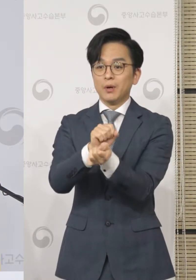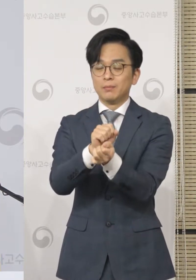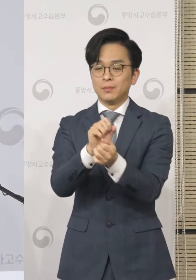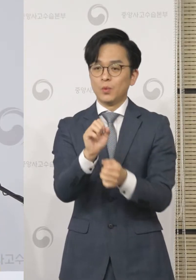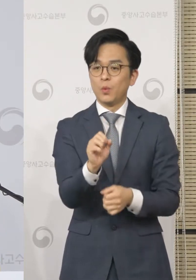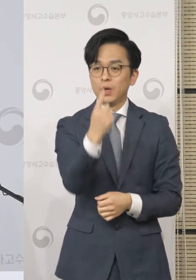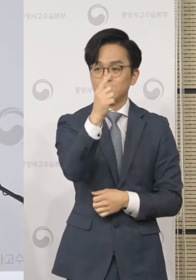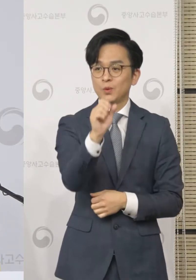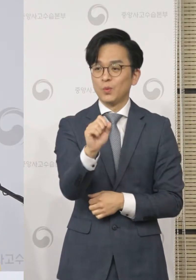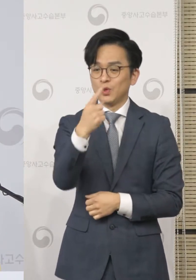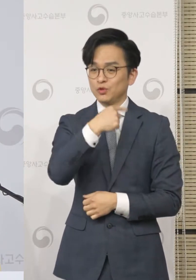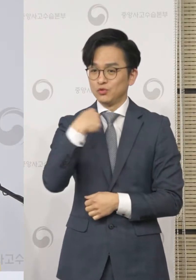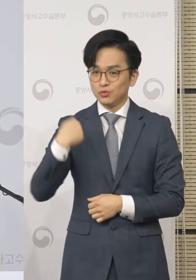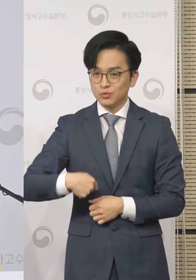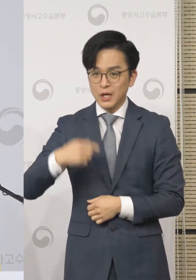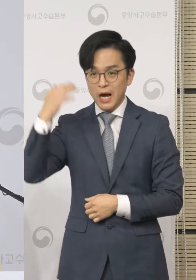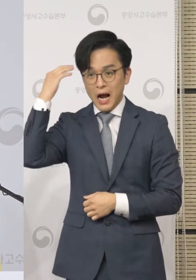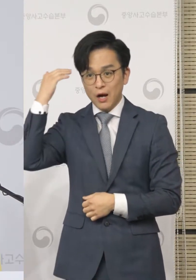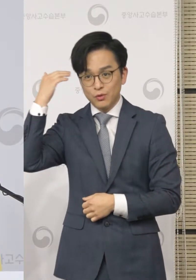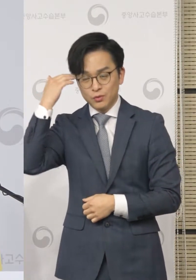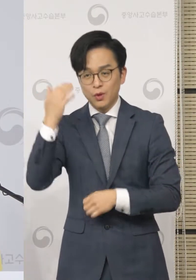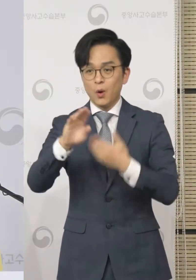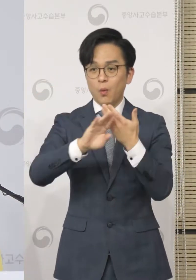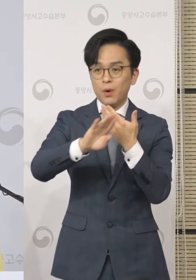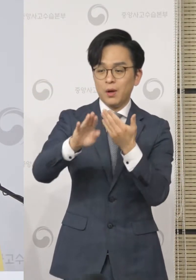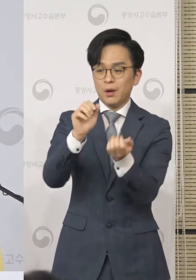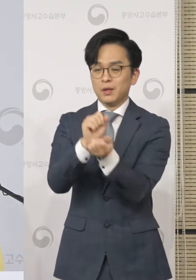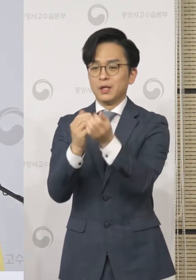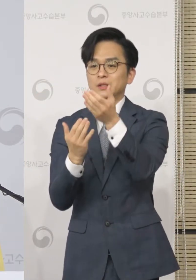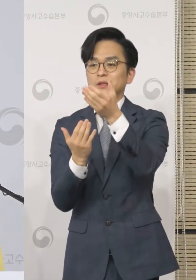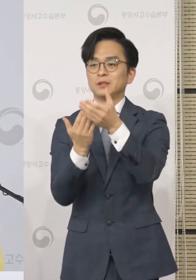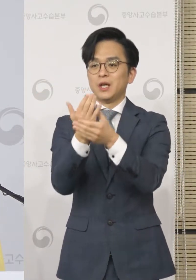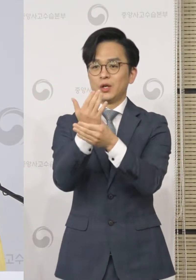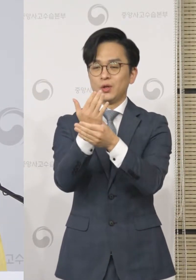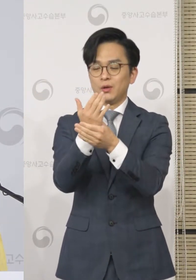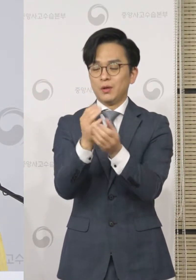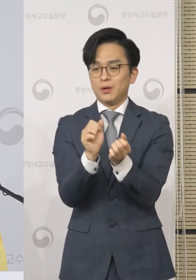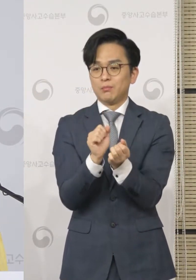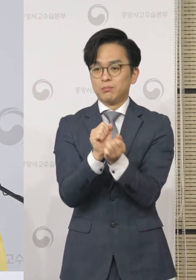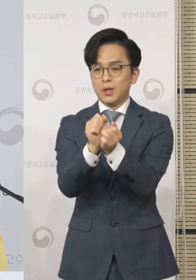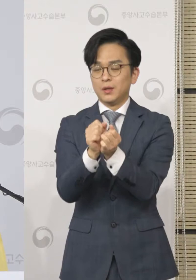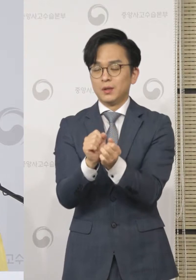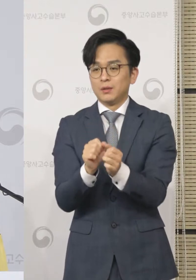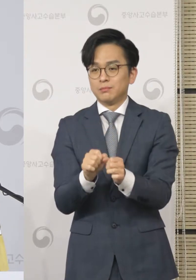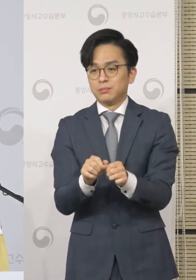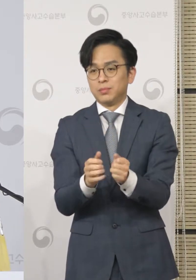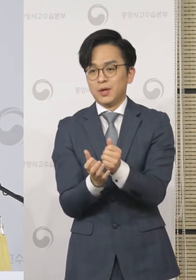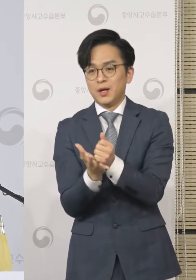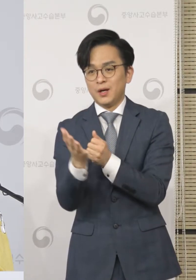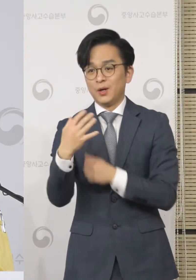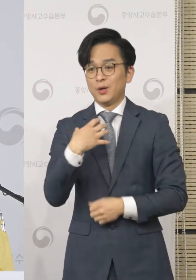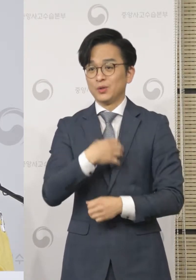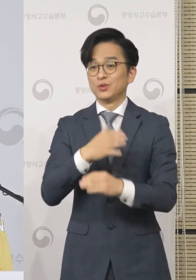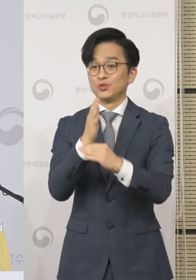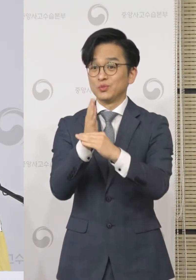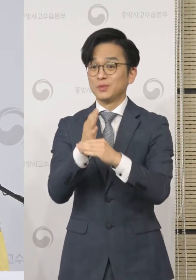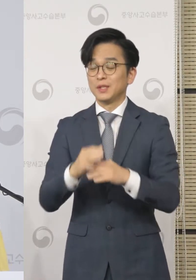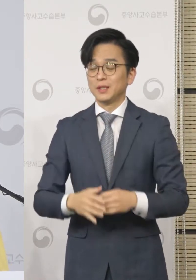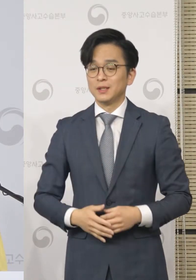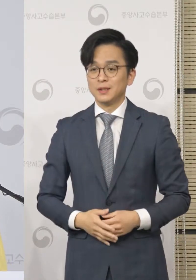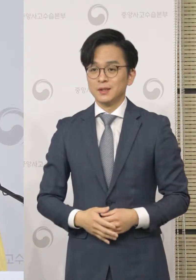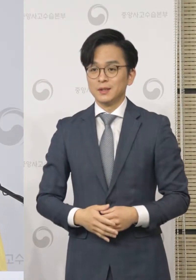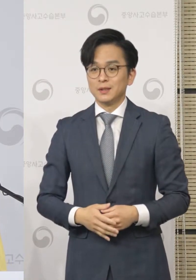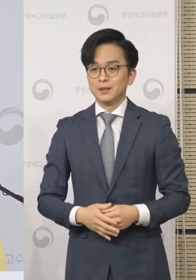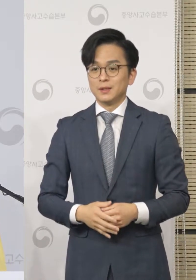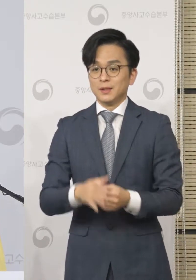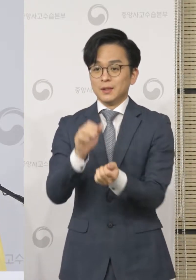경로가 다양화되면서 제한적 범위 내에서 신종 코로나 바이러스 감염증이 전파되고 있는 상황입니다. 현재까지